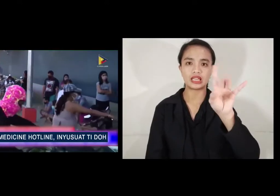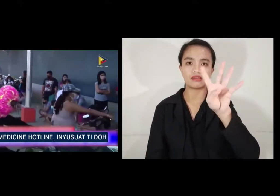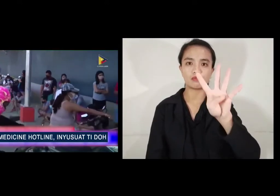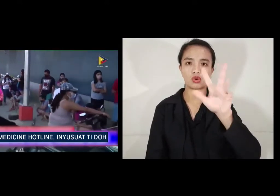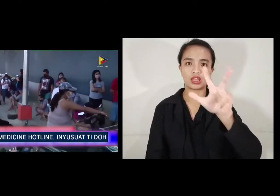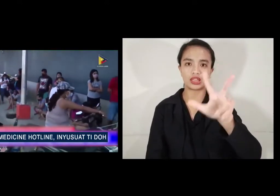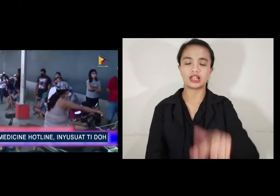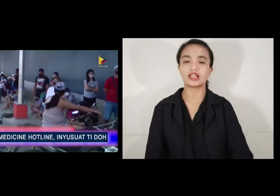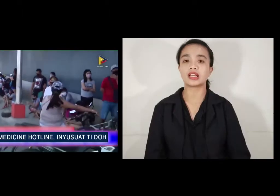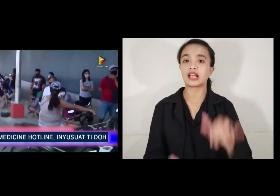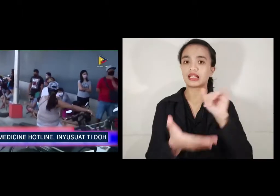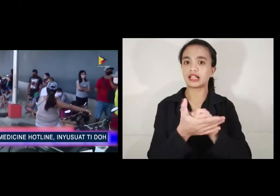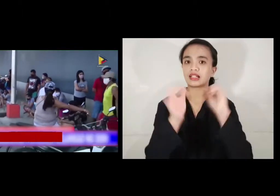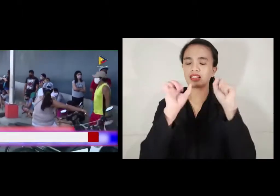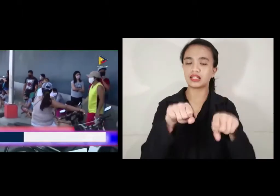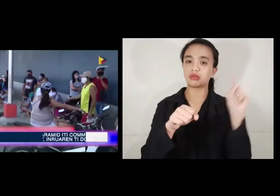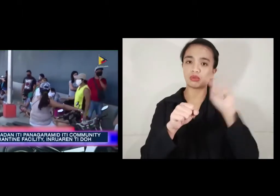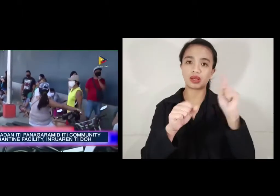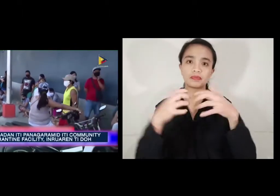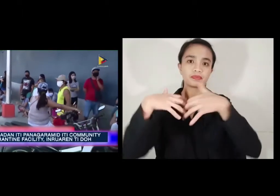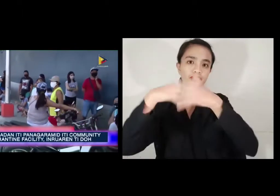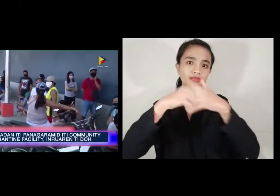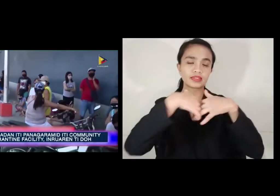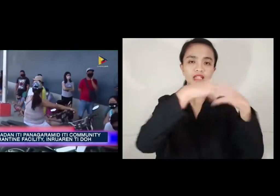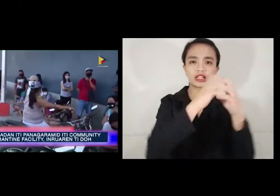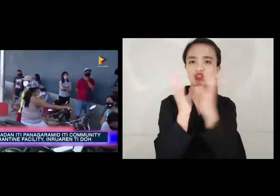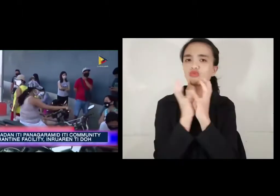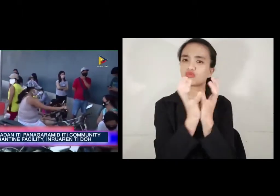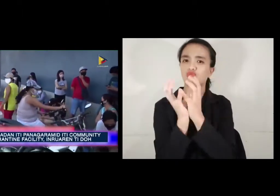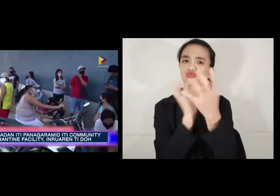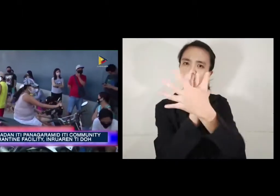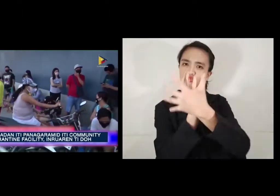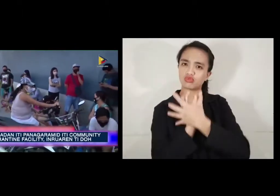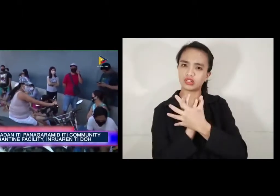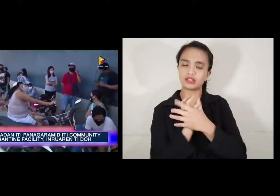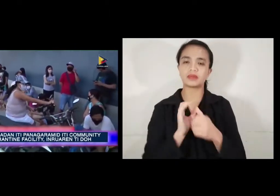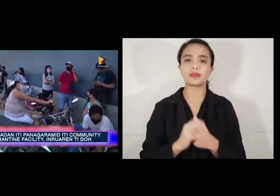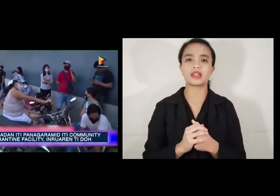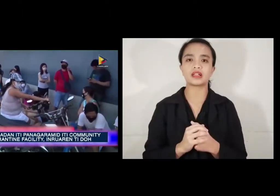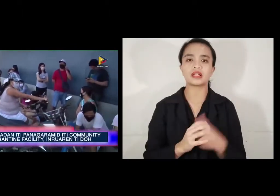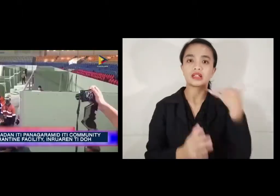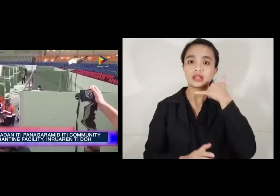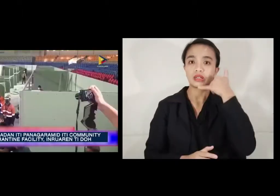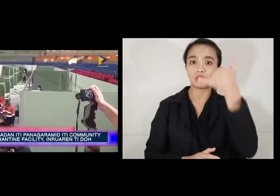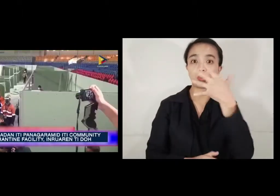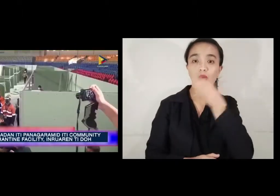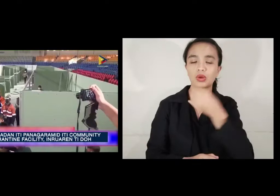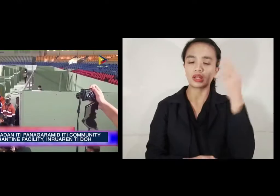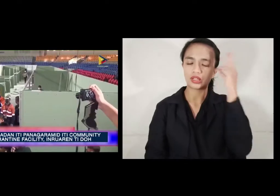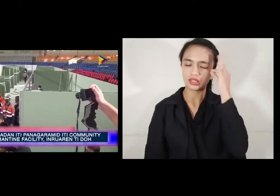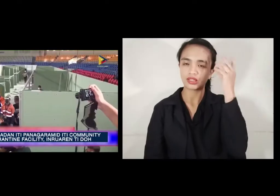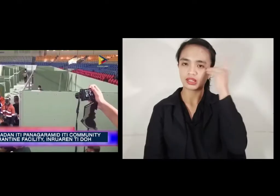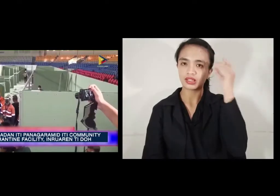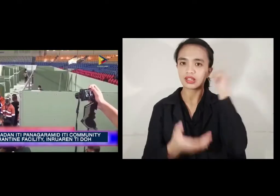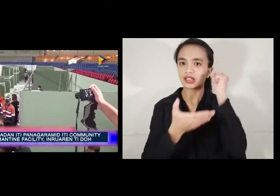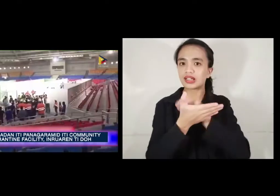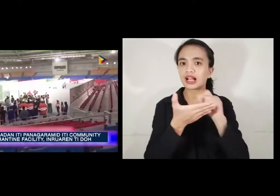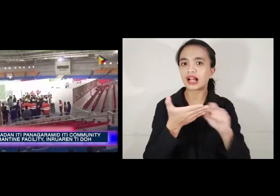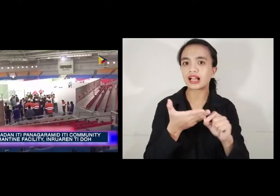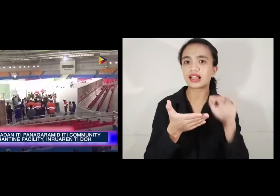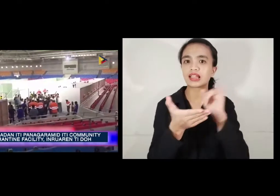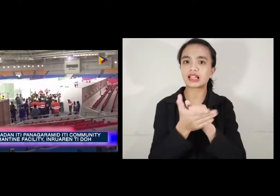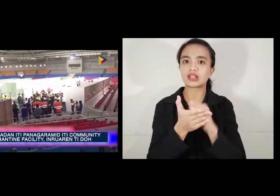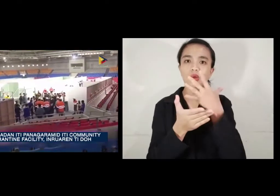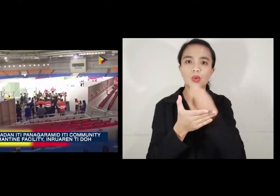02-894-26843. Mainaigmat kadagati pasilidad ang maararamat a community quarantine facilities, linawagan ni Secretary Duque asaan amaksayan